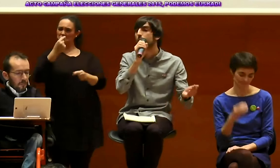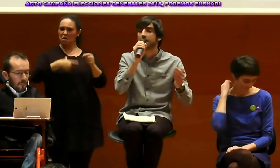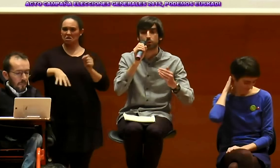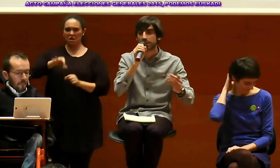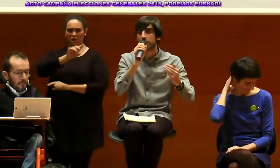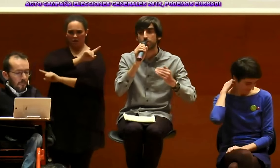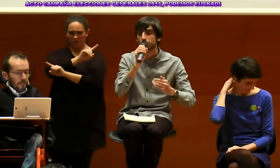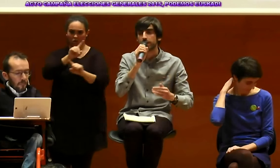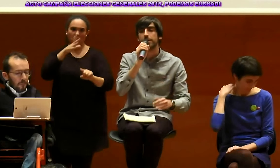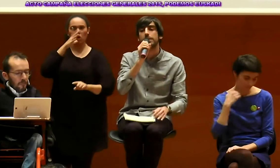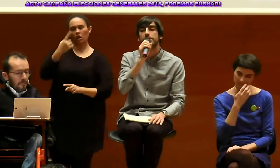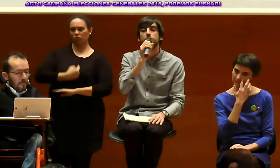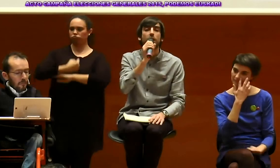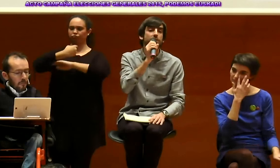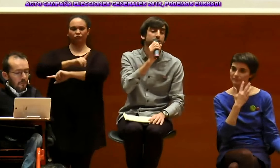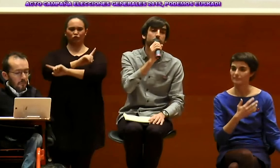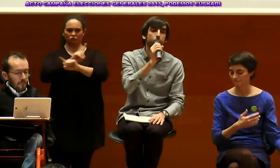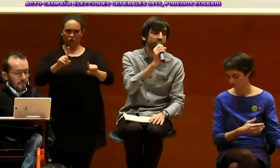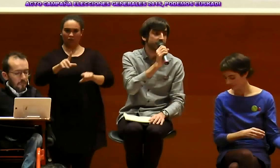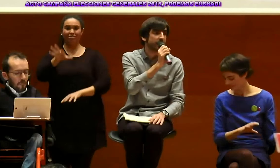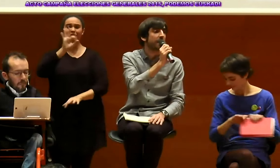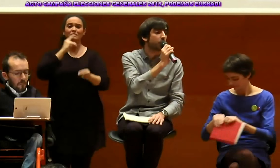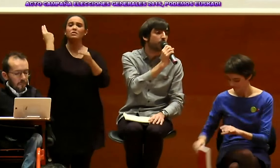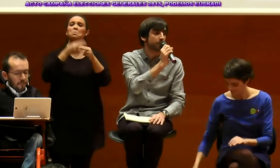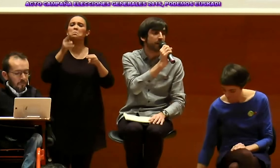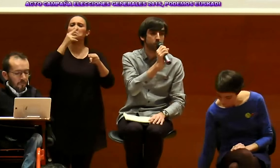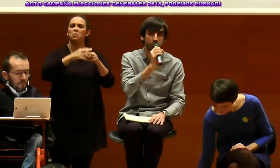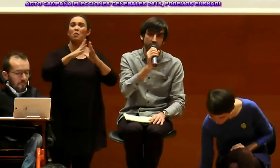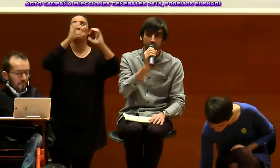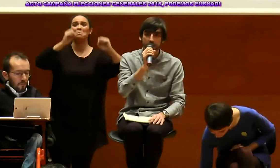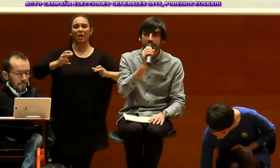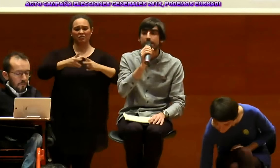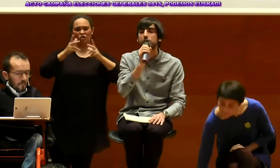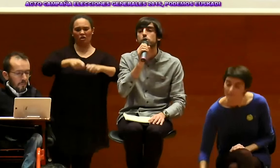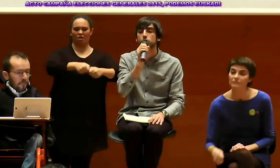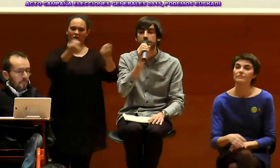tiene que tomar porque se lo impone, sino una decisión política que rompe el pacto social,